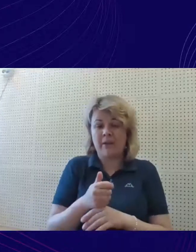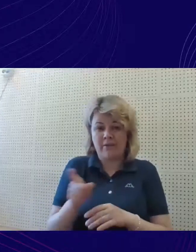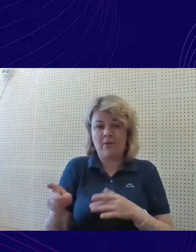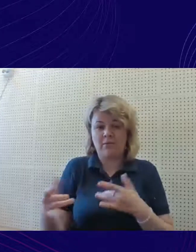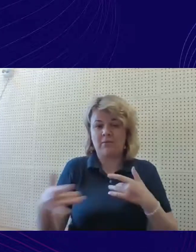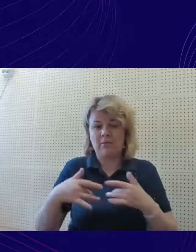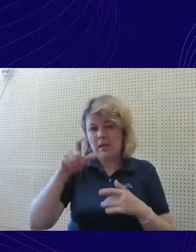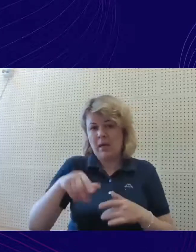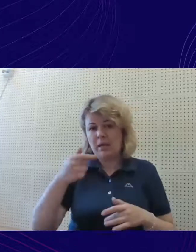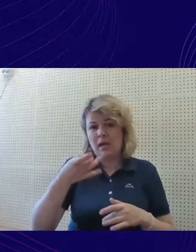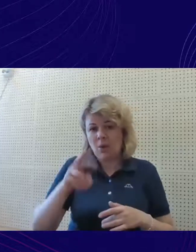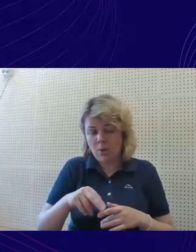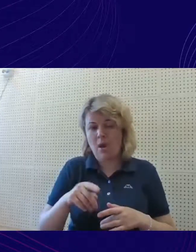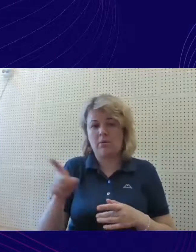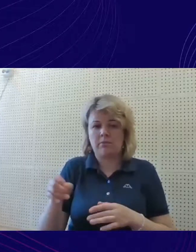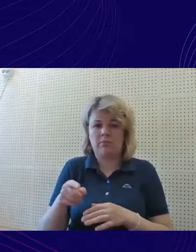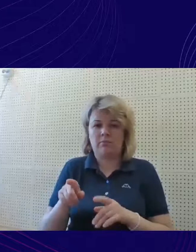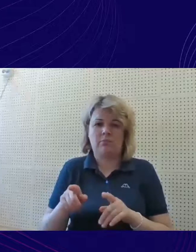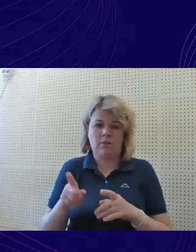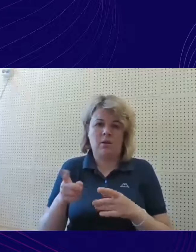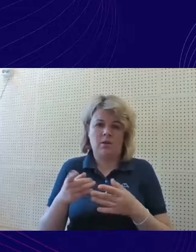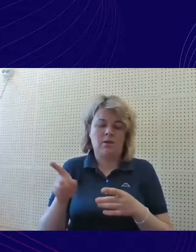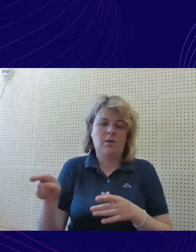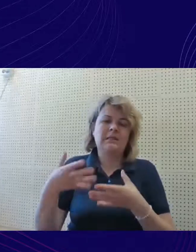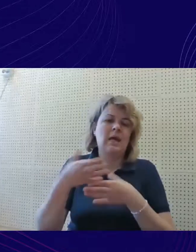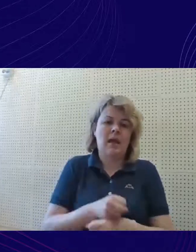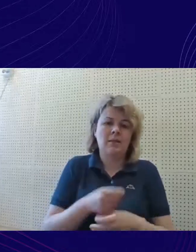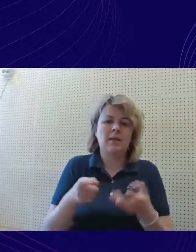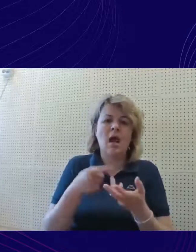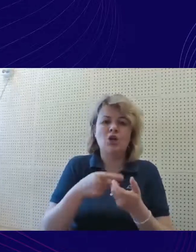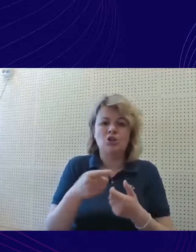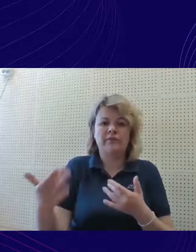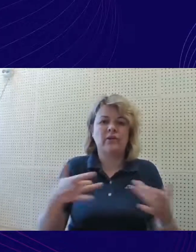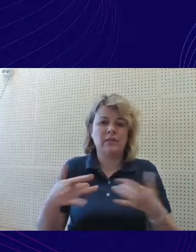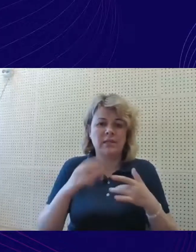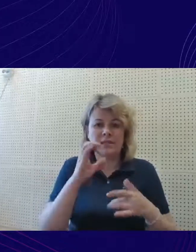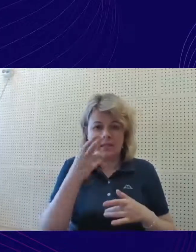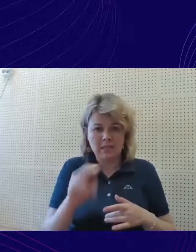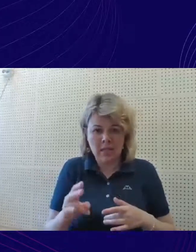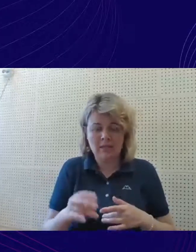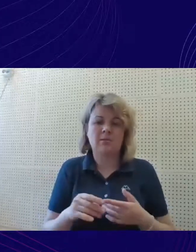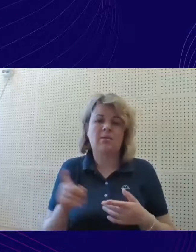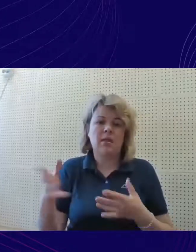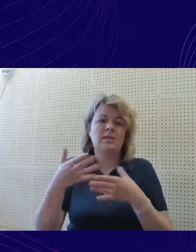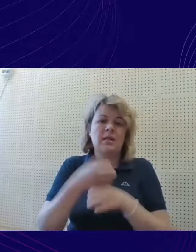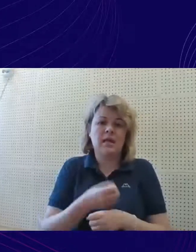сократив количество сцен, сократив присутствие его в каждой сцене, где он